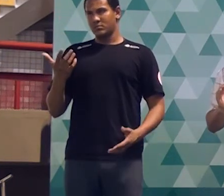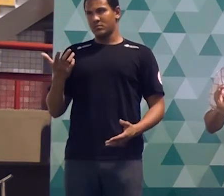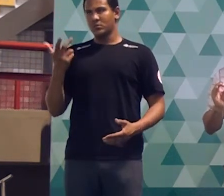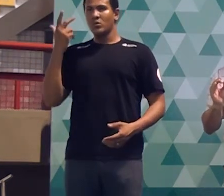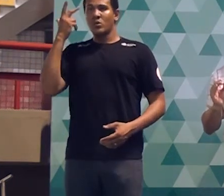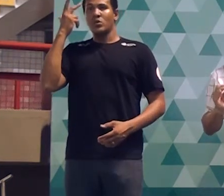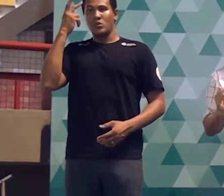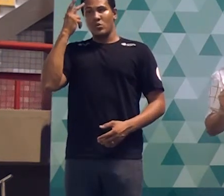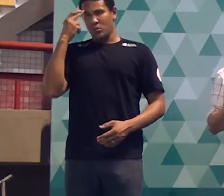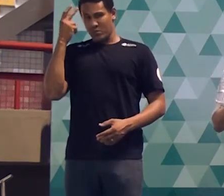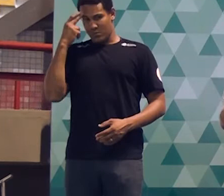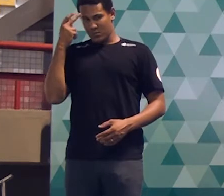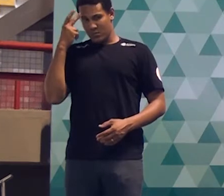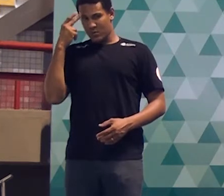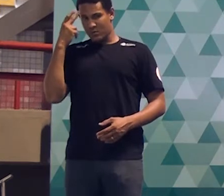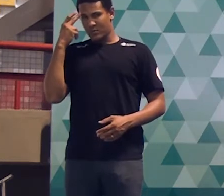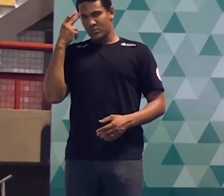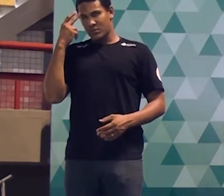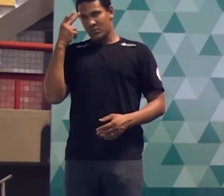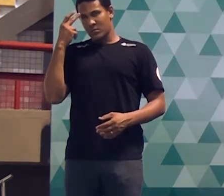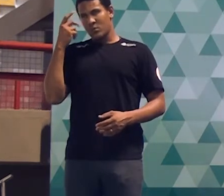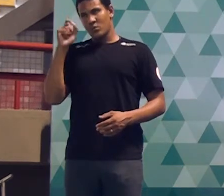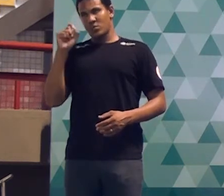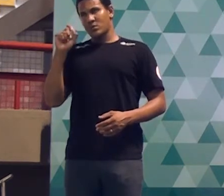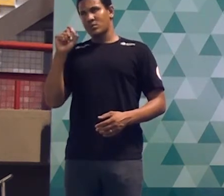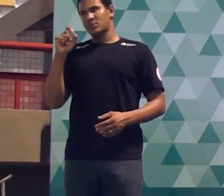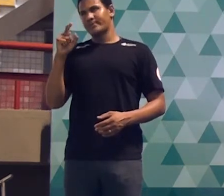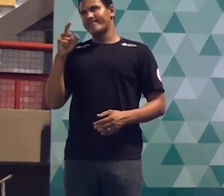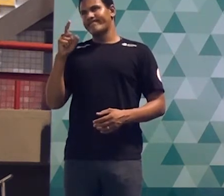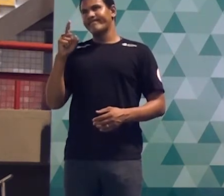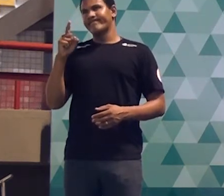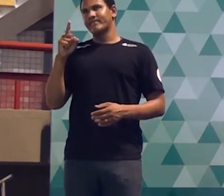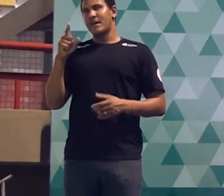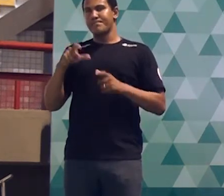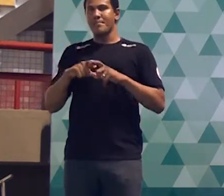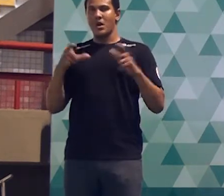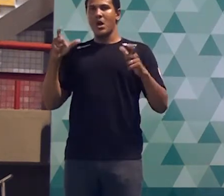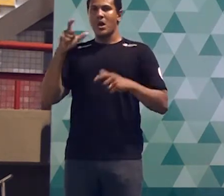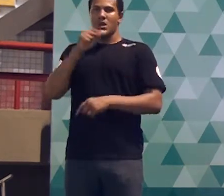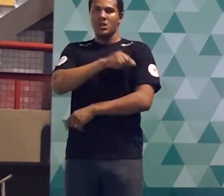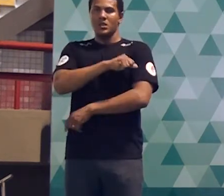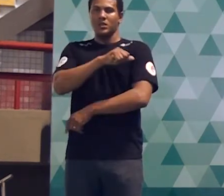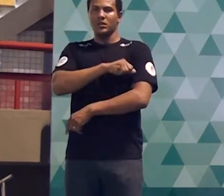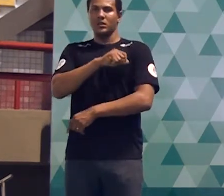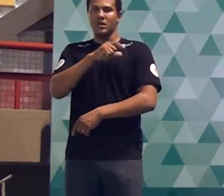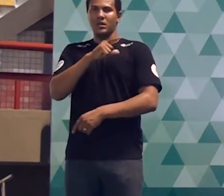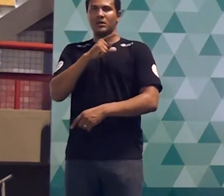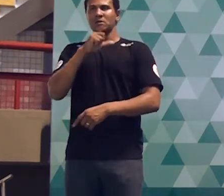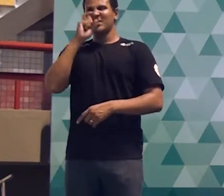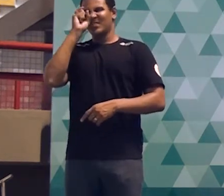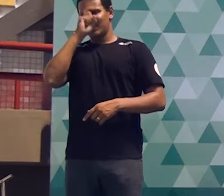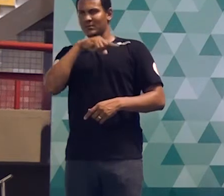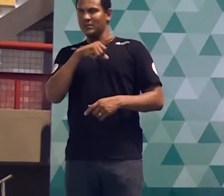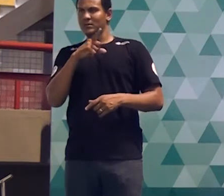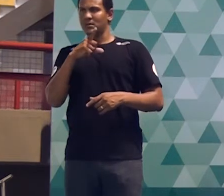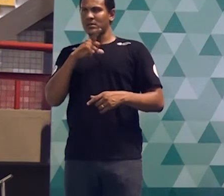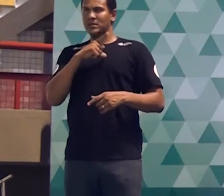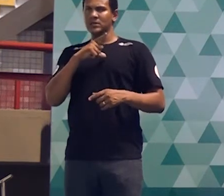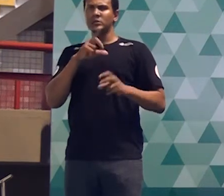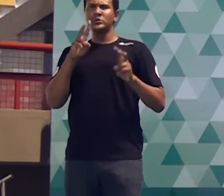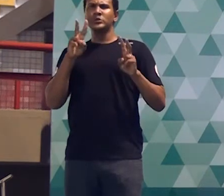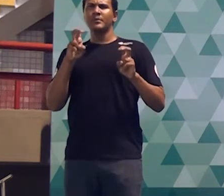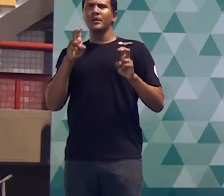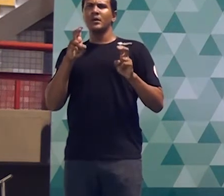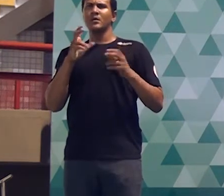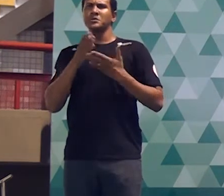Geralmente, os alunos encontram dificuldade de encontrar uma bibliografia. Eles me